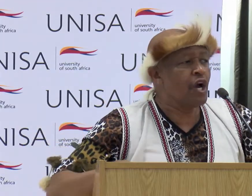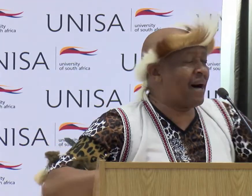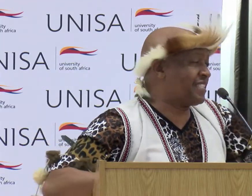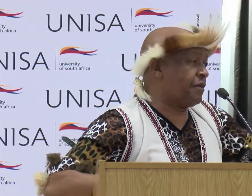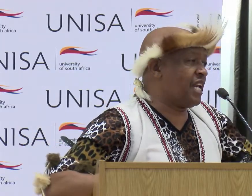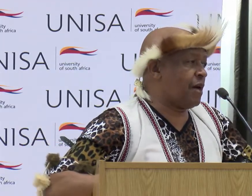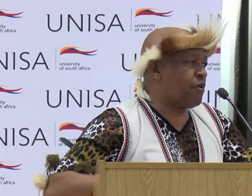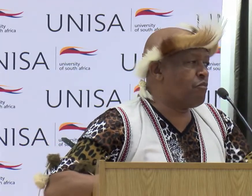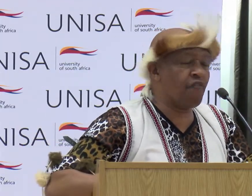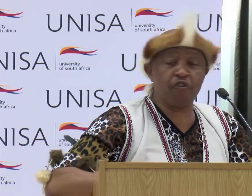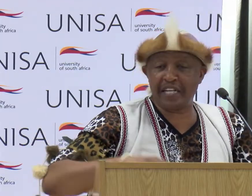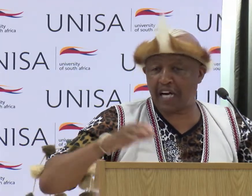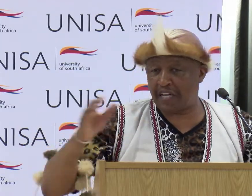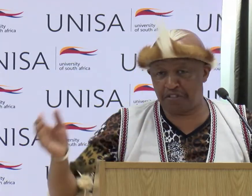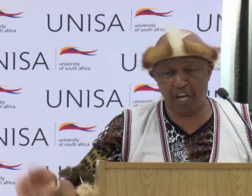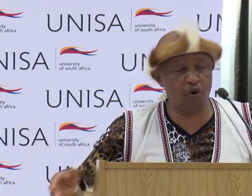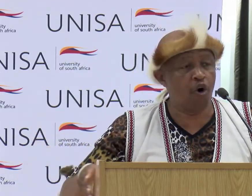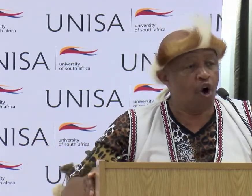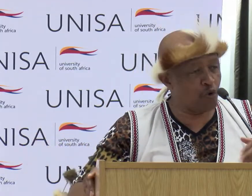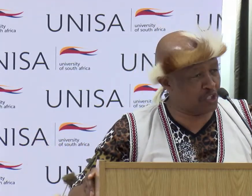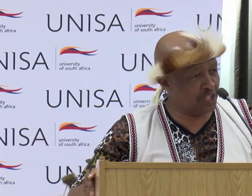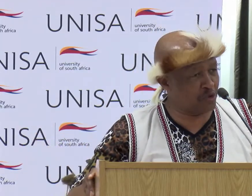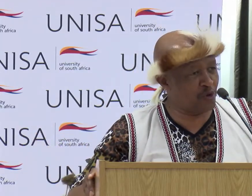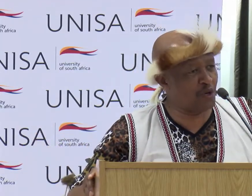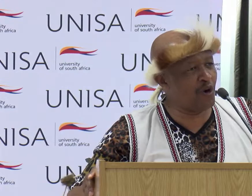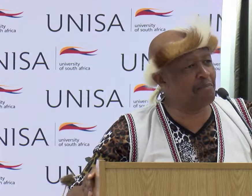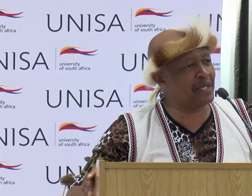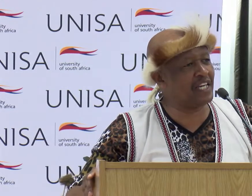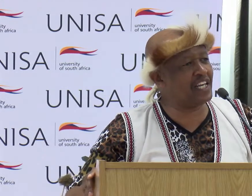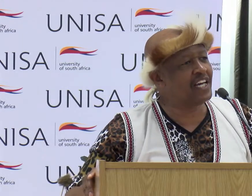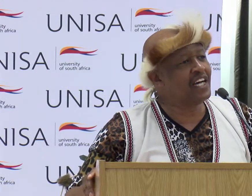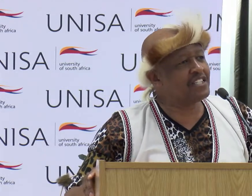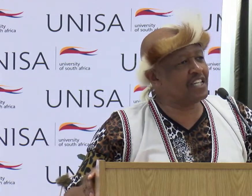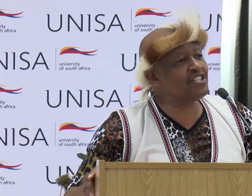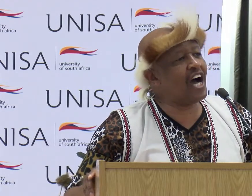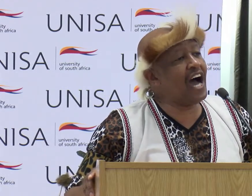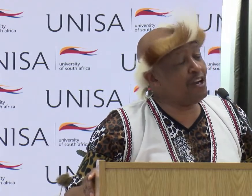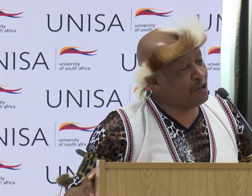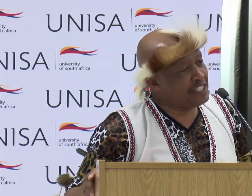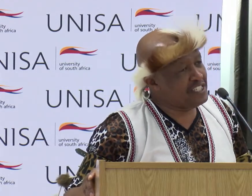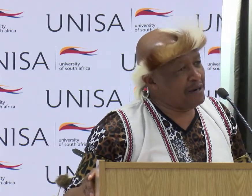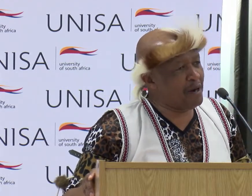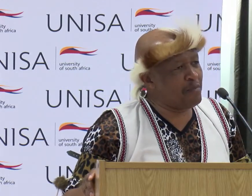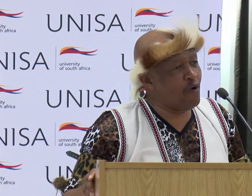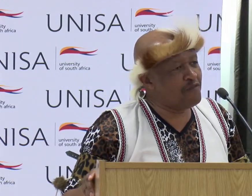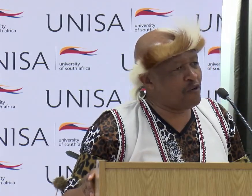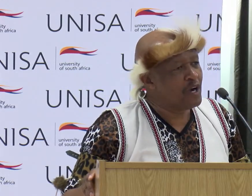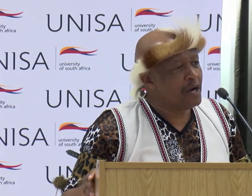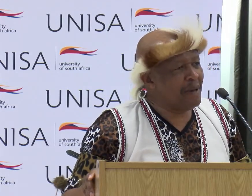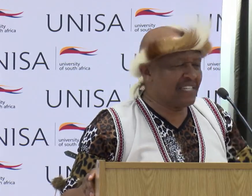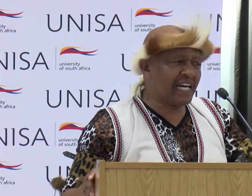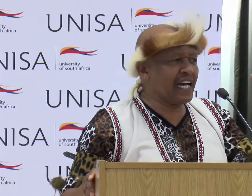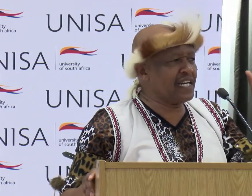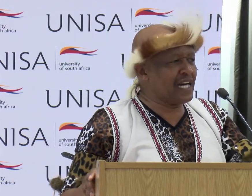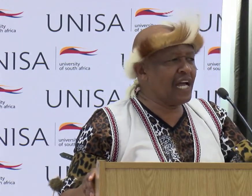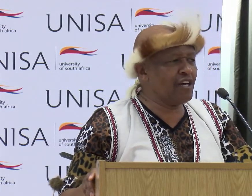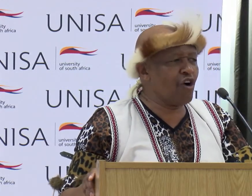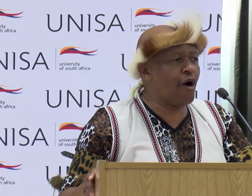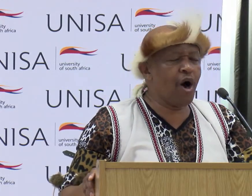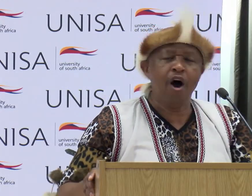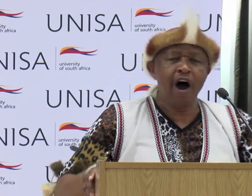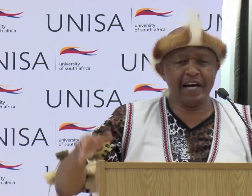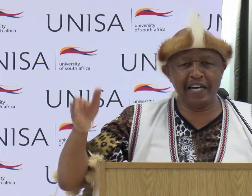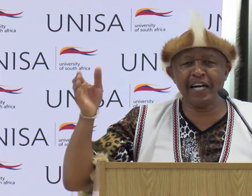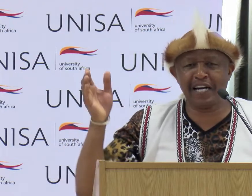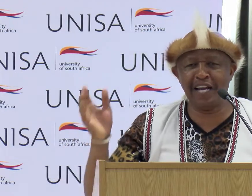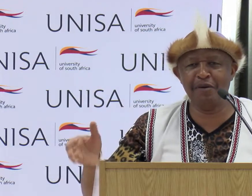phezulu bathe belapha umbovu kanti akasekho usesukile uhambile sinjalo ke thina amabomvu bathi angeke ikhala